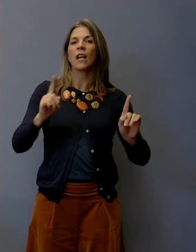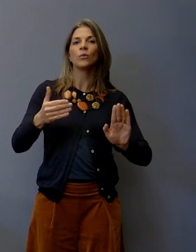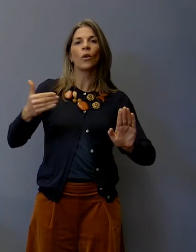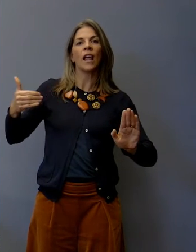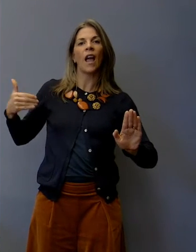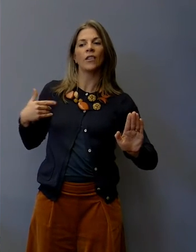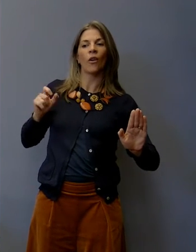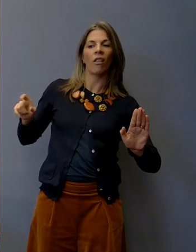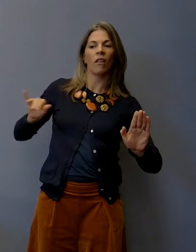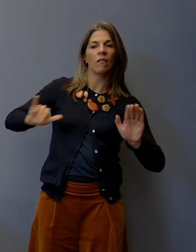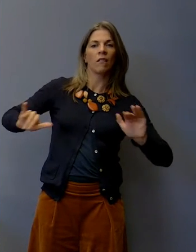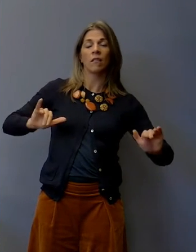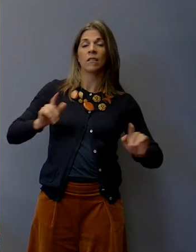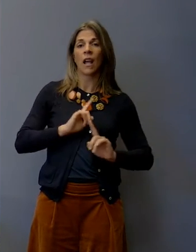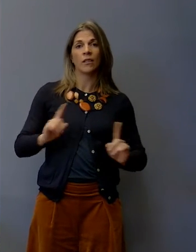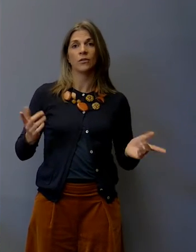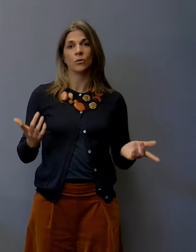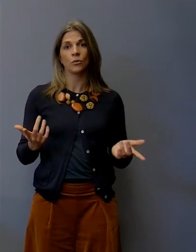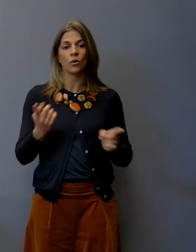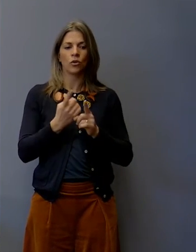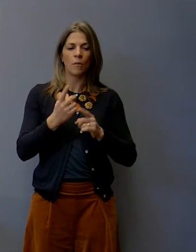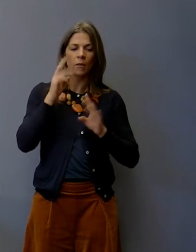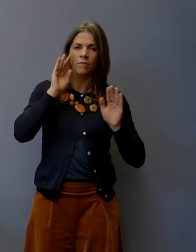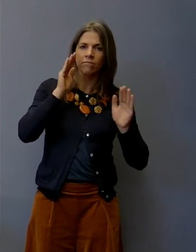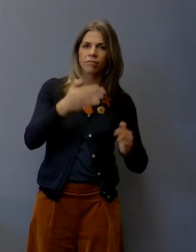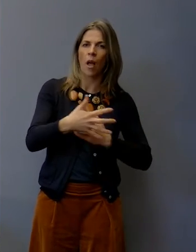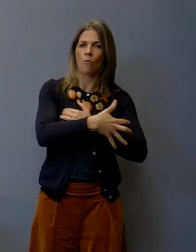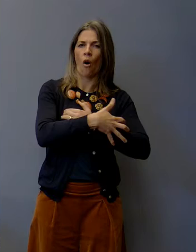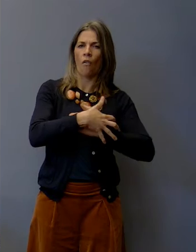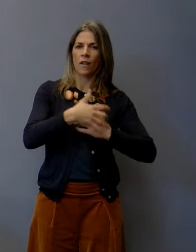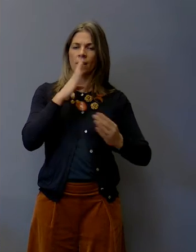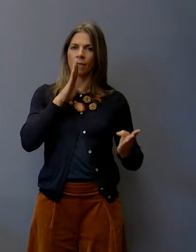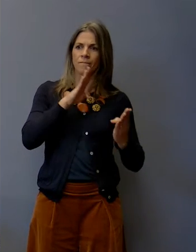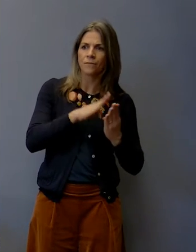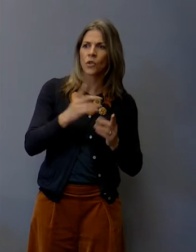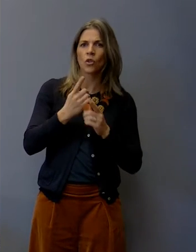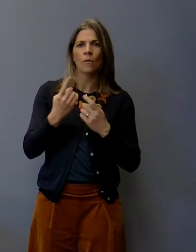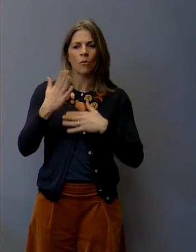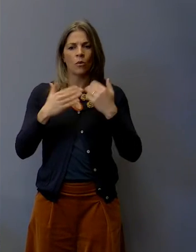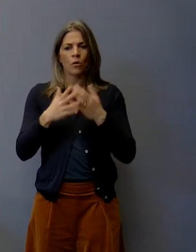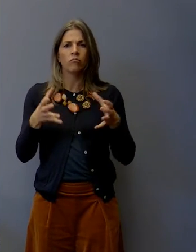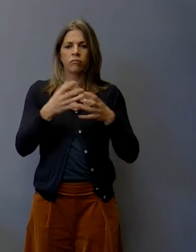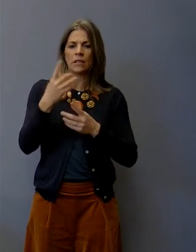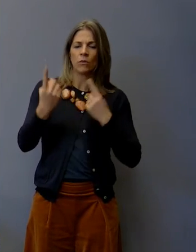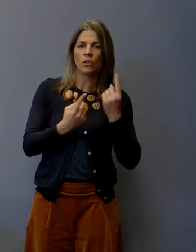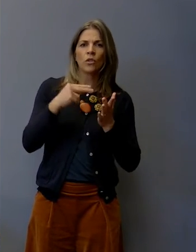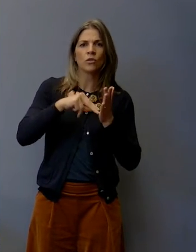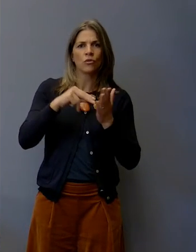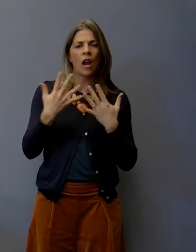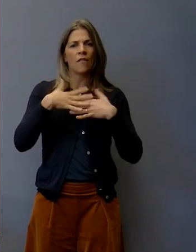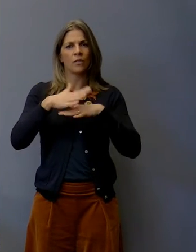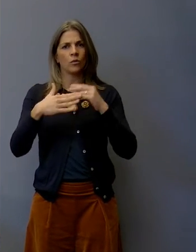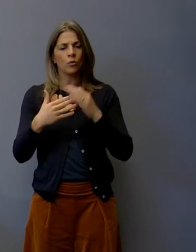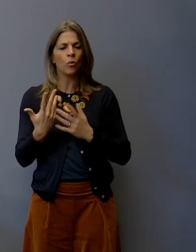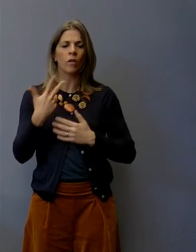contrastando la proprietà la povertà attraverso la realizzazione di infrastrutture sociali socio educative abitative scolastiche avviando